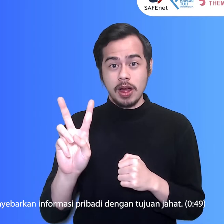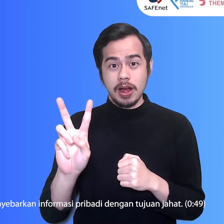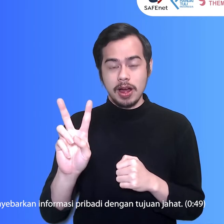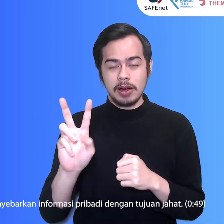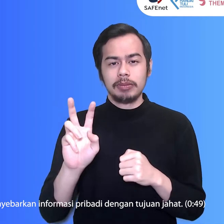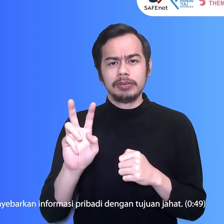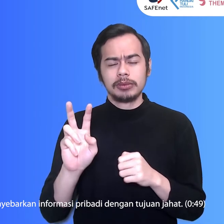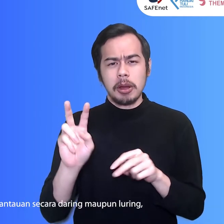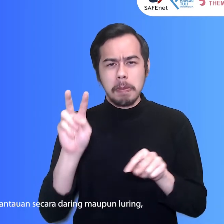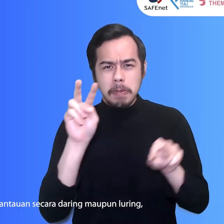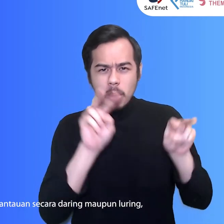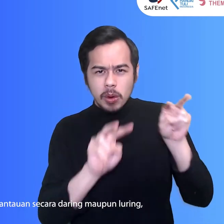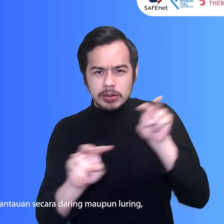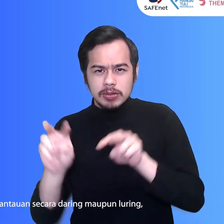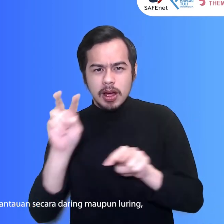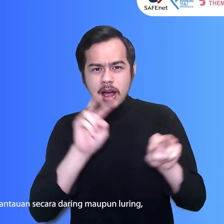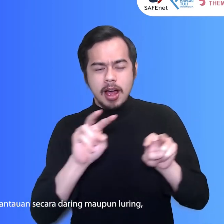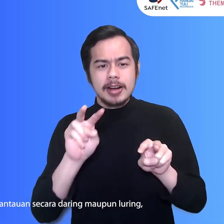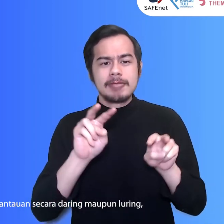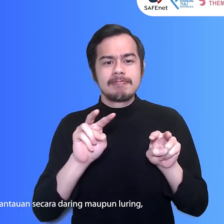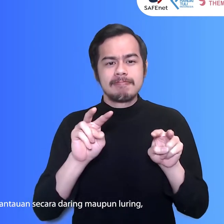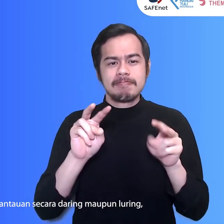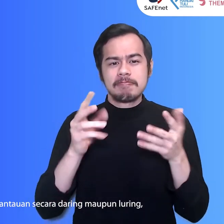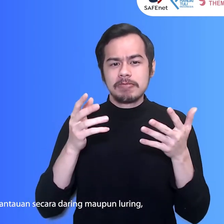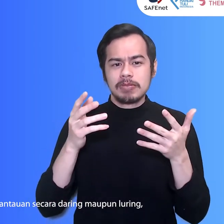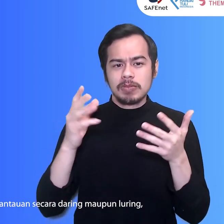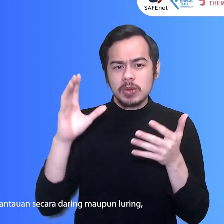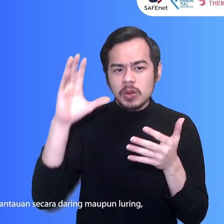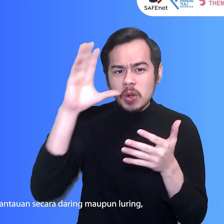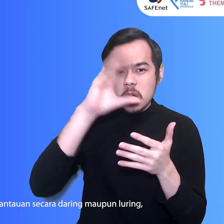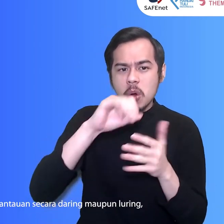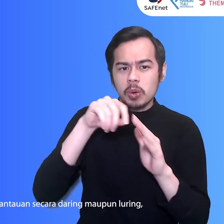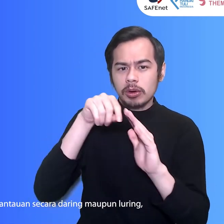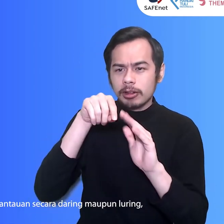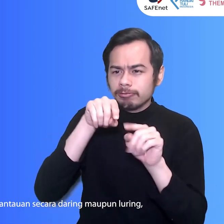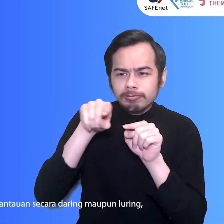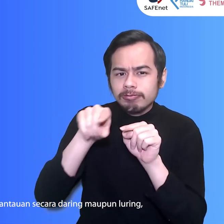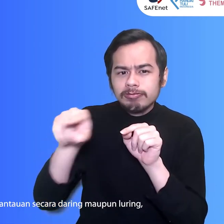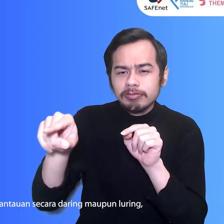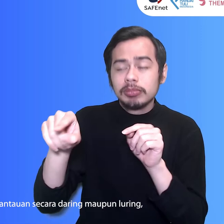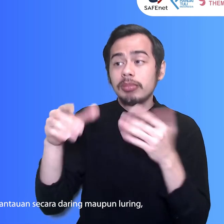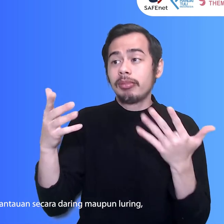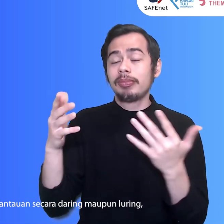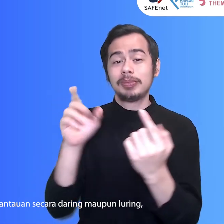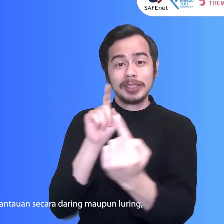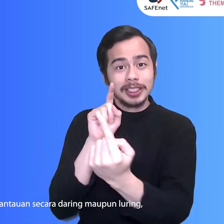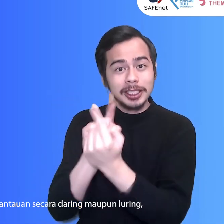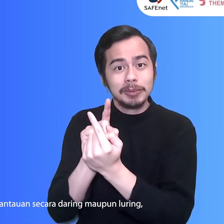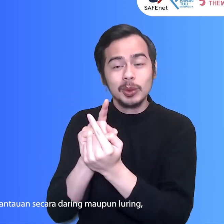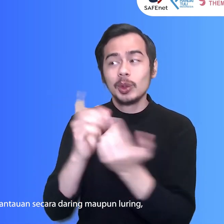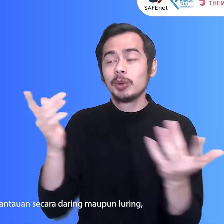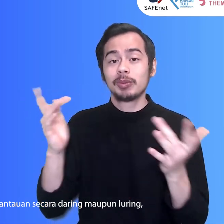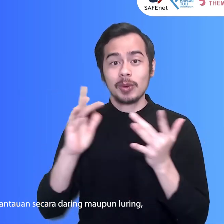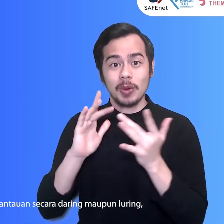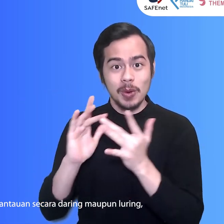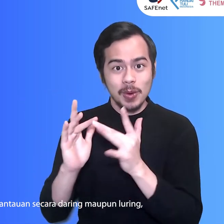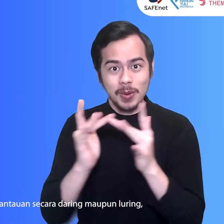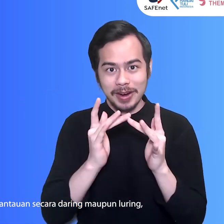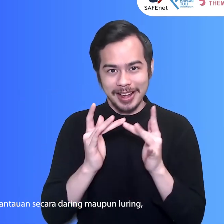Hai pengawasan dan pemantauan secara daring maupun luring menggunakan Spyware atau teknologi